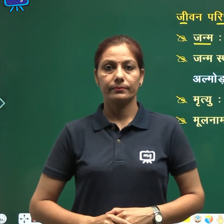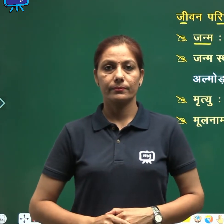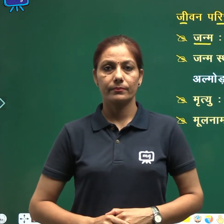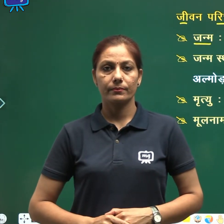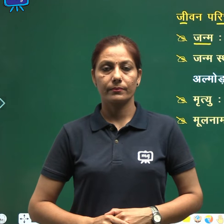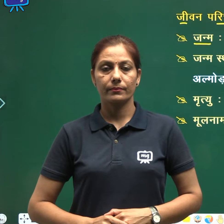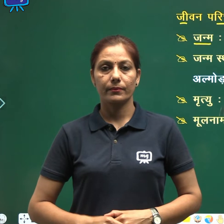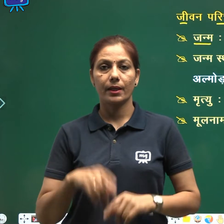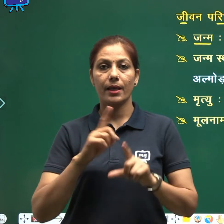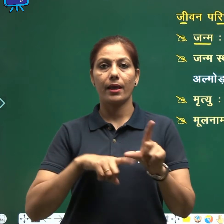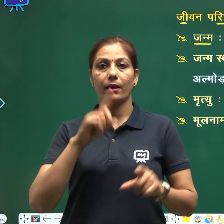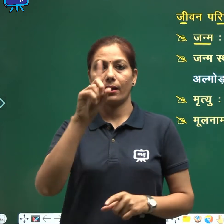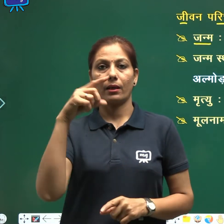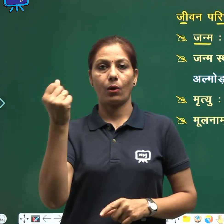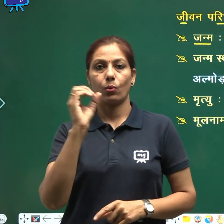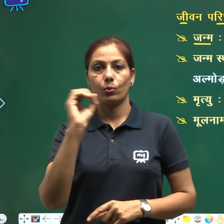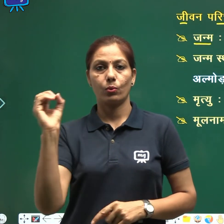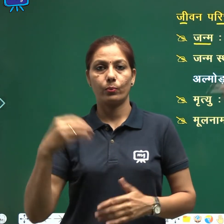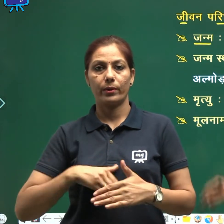सन 1900 में हुआ।